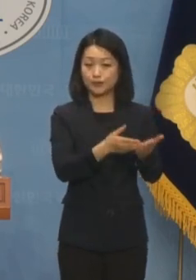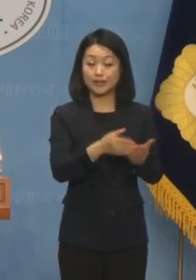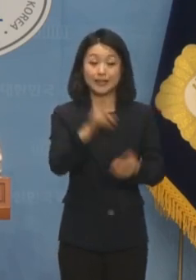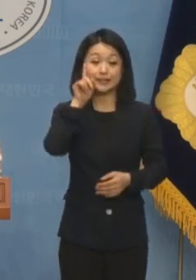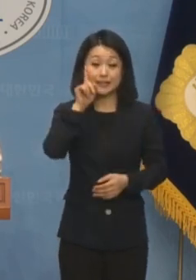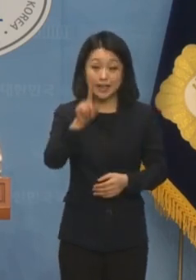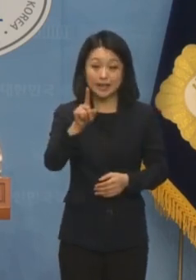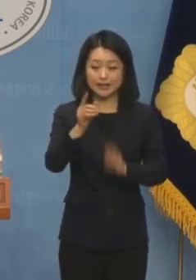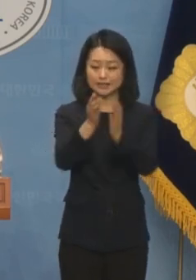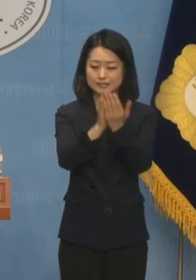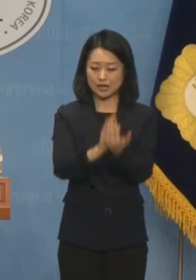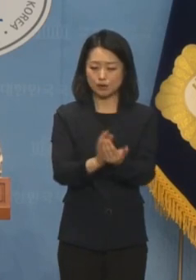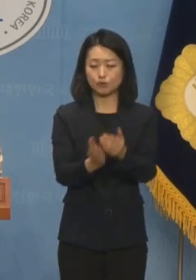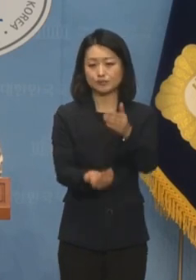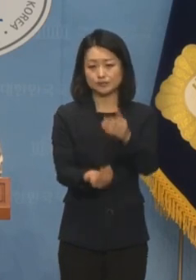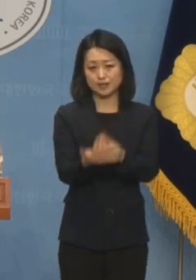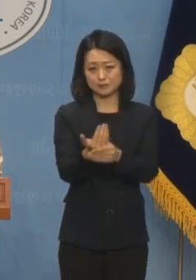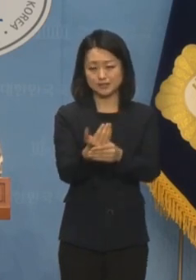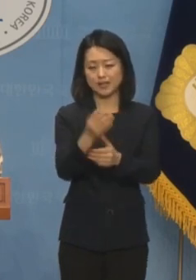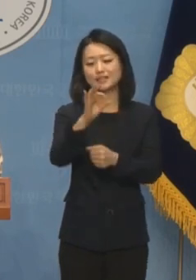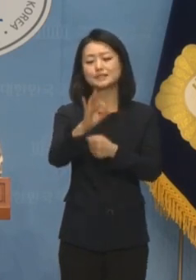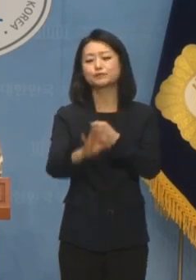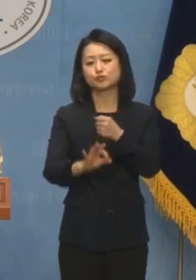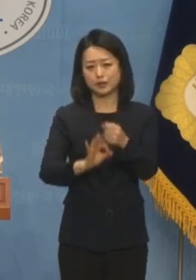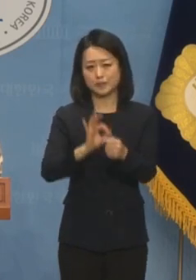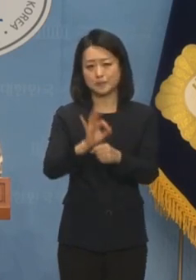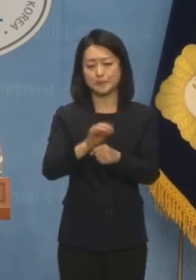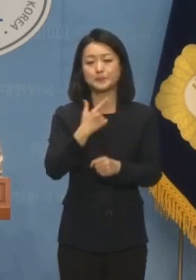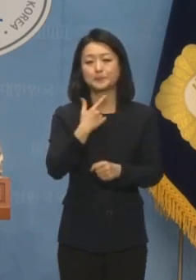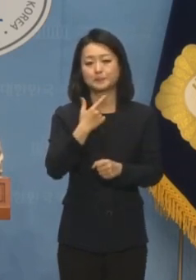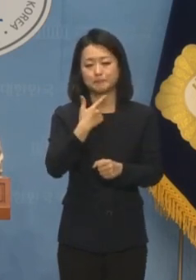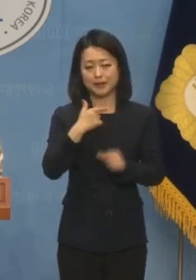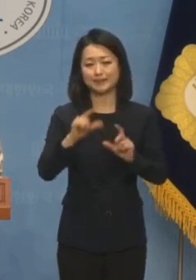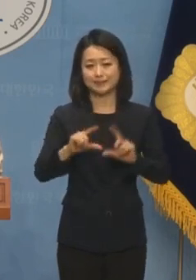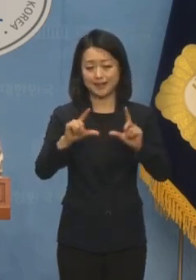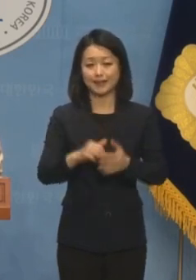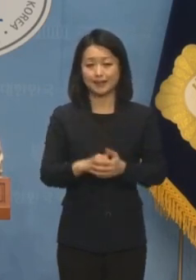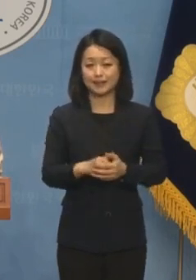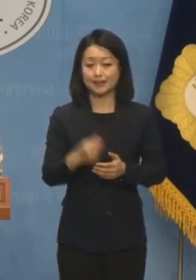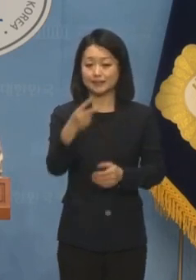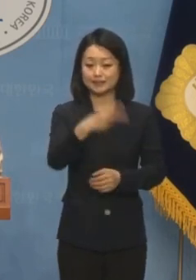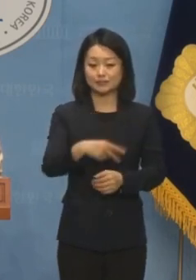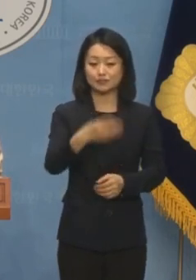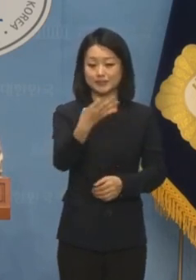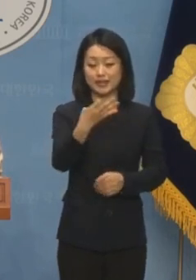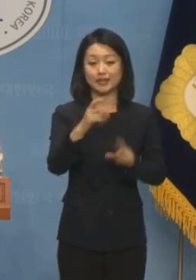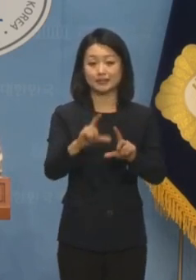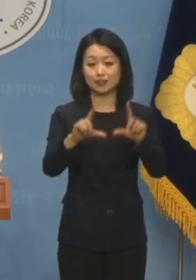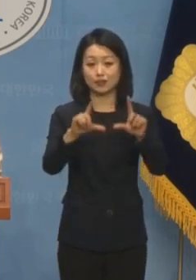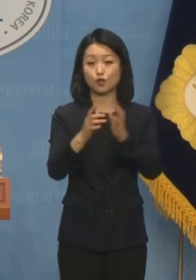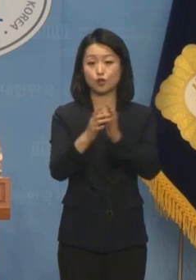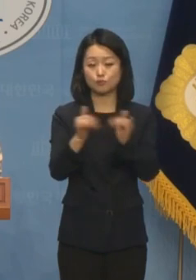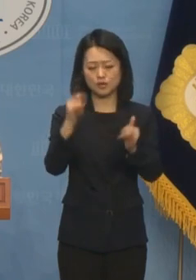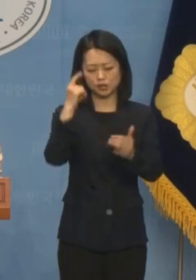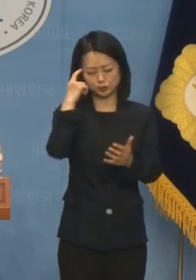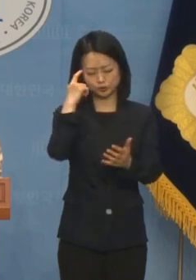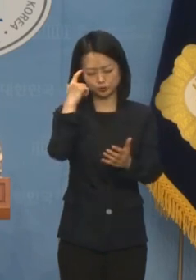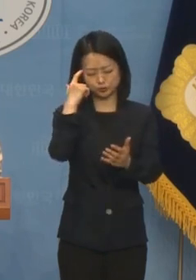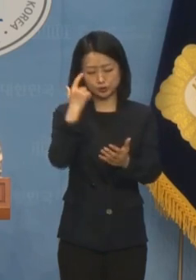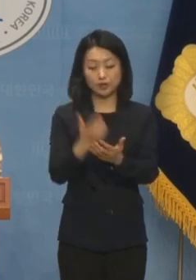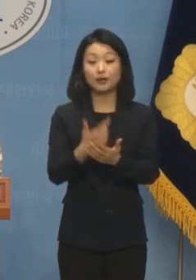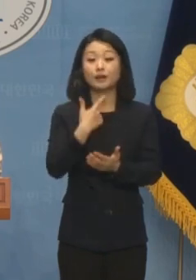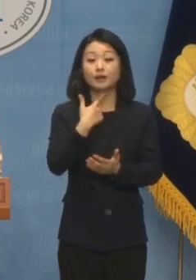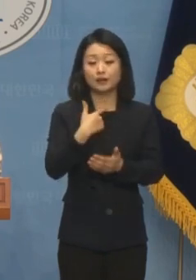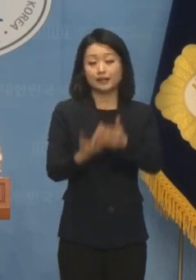내일은 세월호 참사 10주기가 되는 날입니다. 지난 2014년 국민을 충격으로